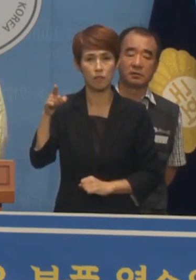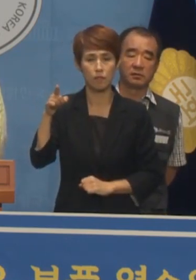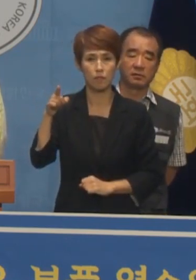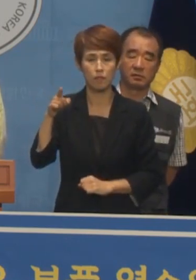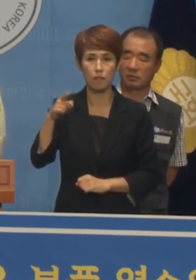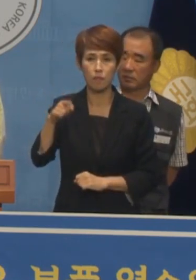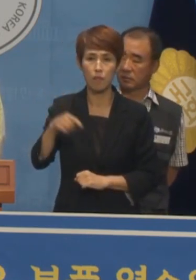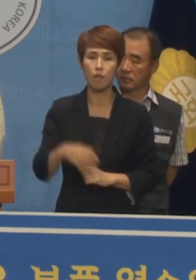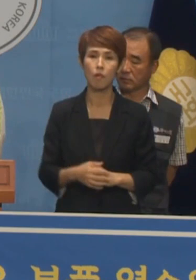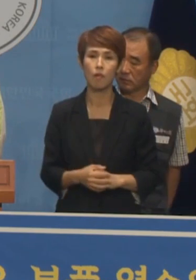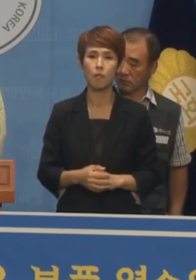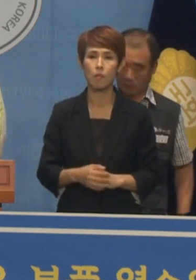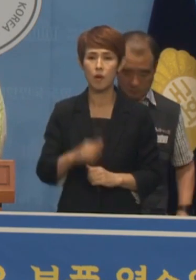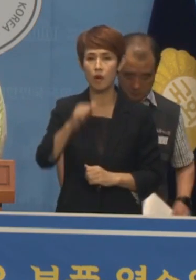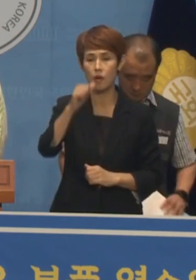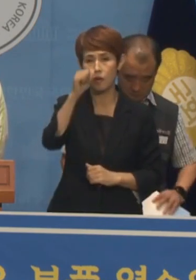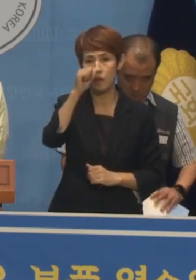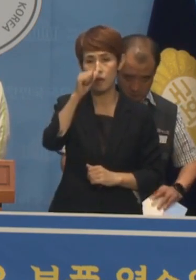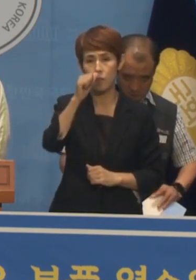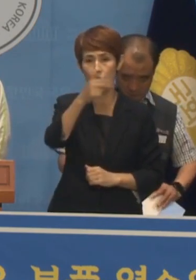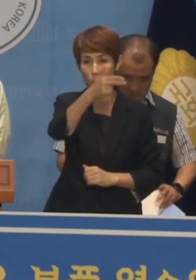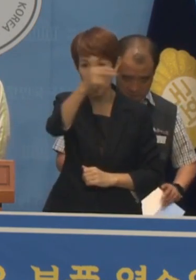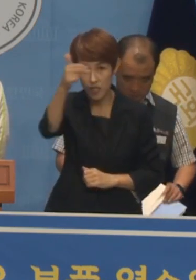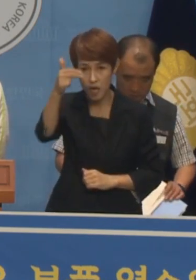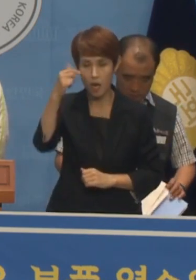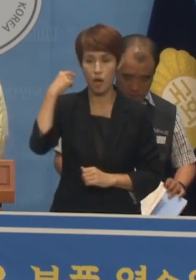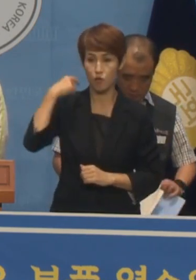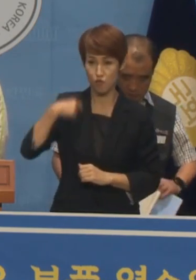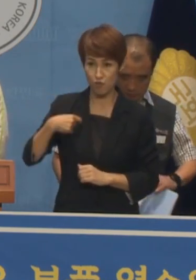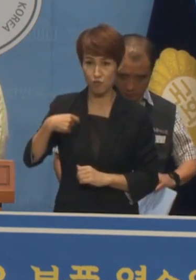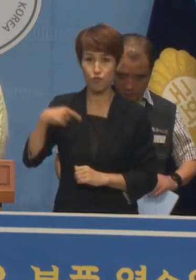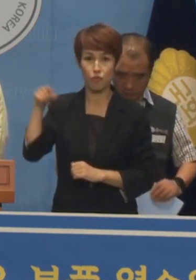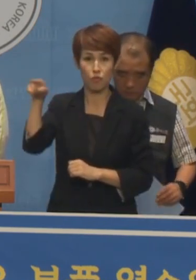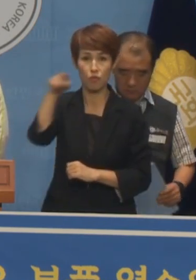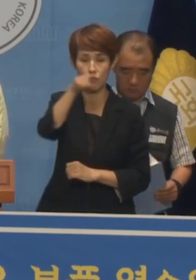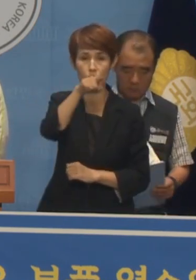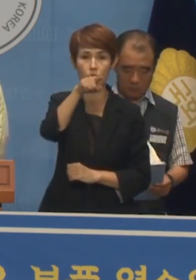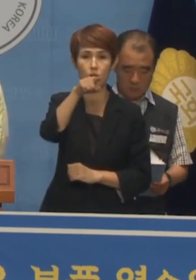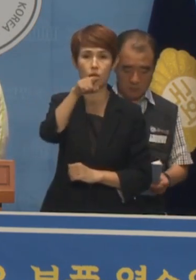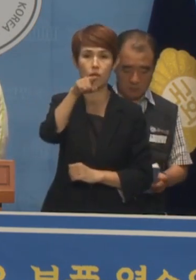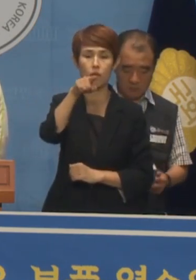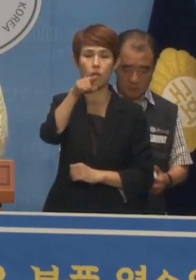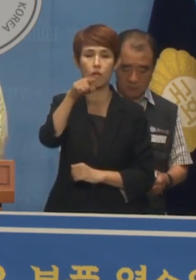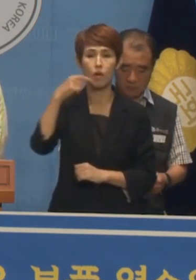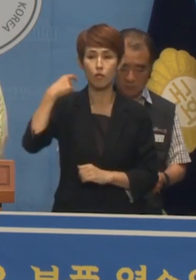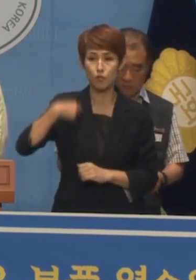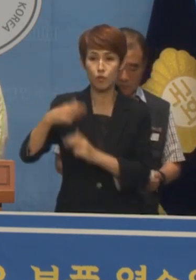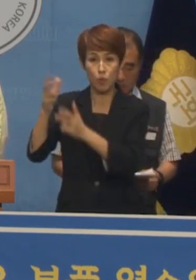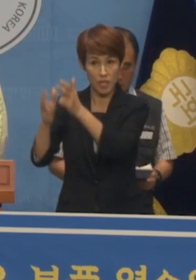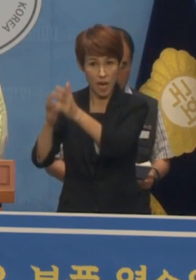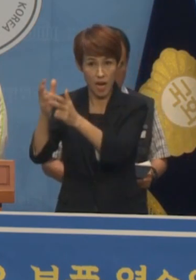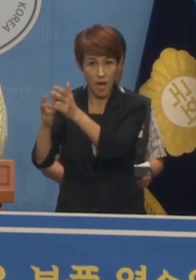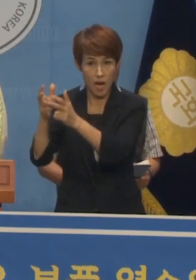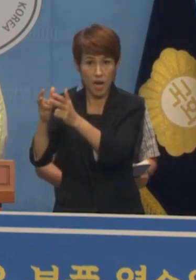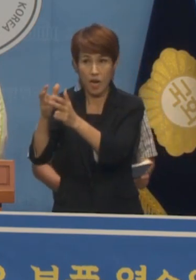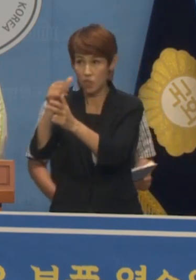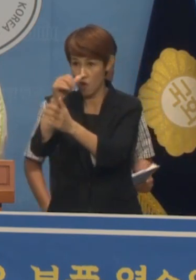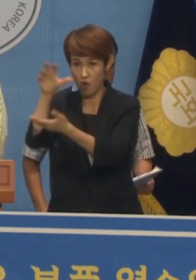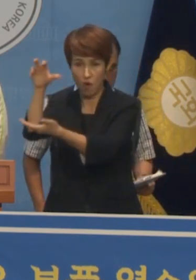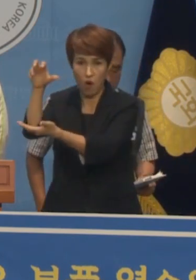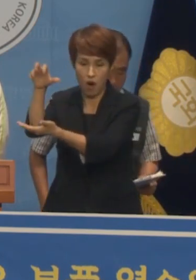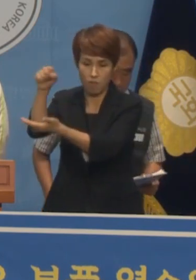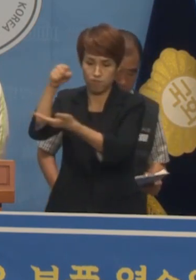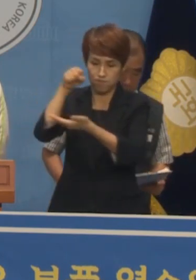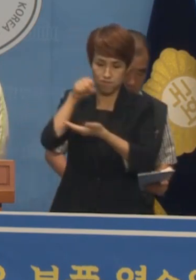인도네시아로, 승용 부분은 중국 공장으로 해서 반려호가 중국에 있는 공장에 있는 것을 한국으로